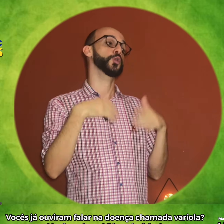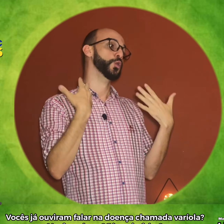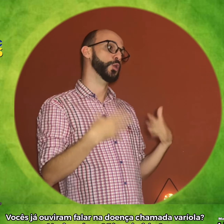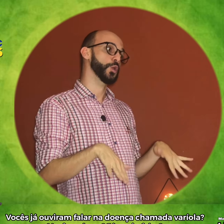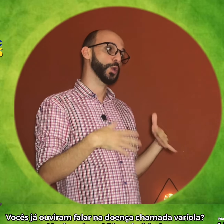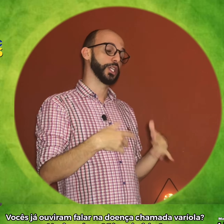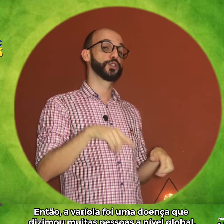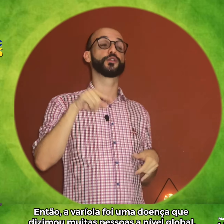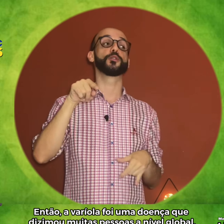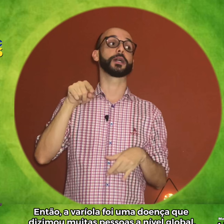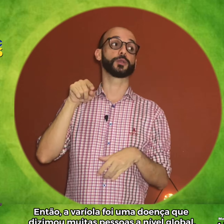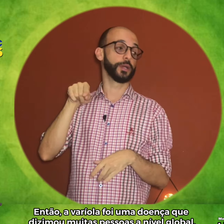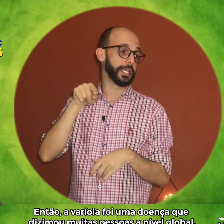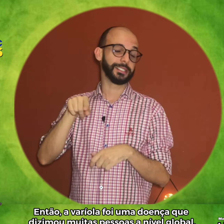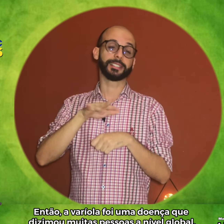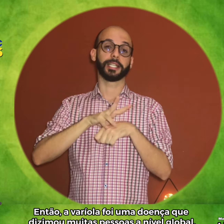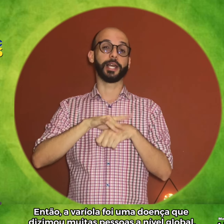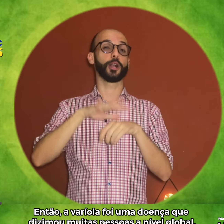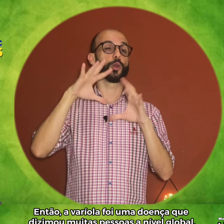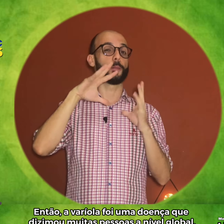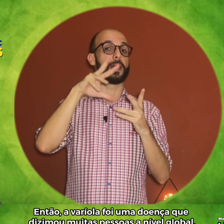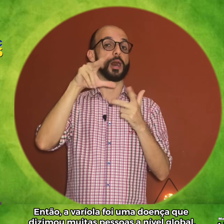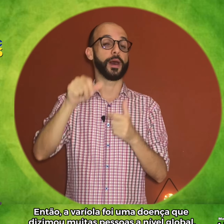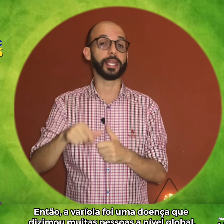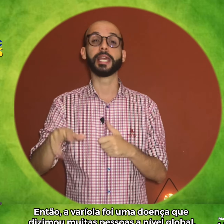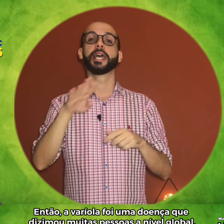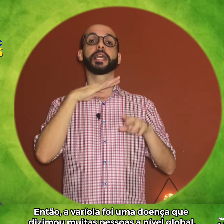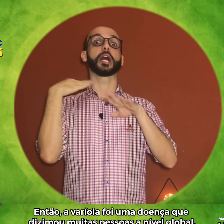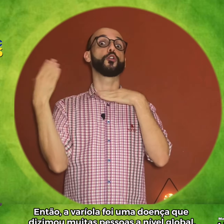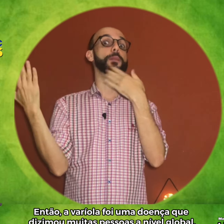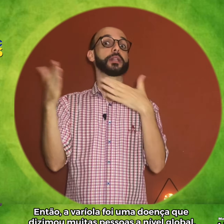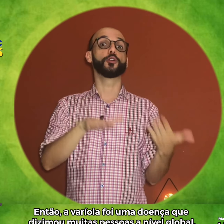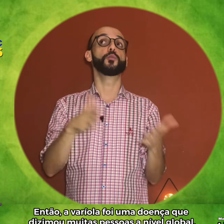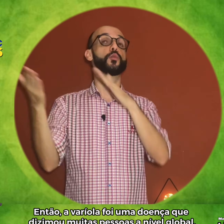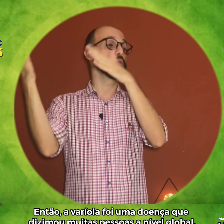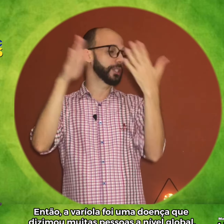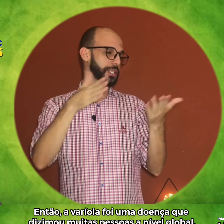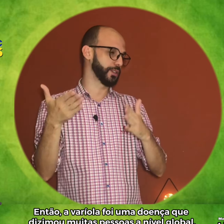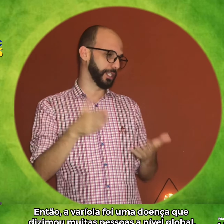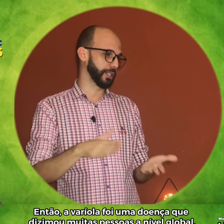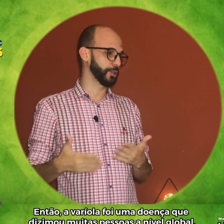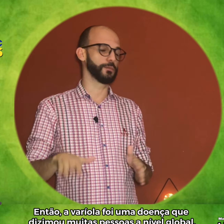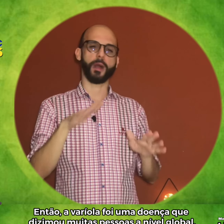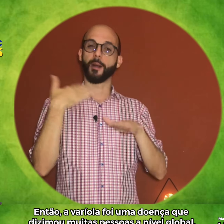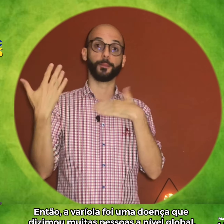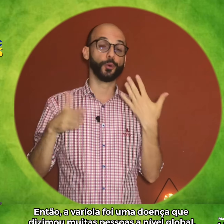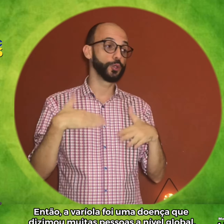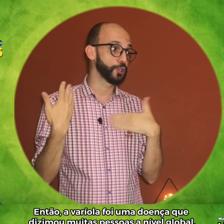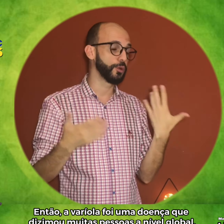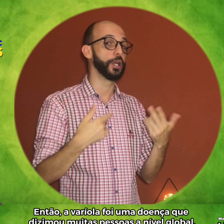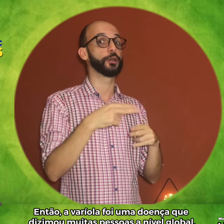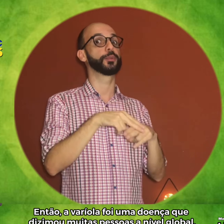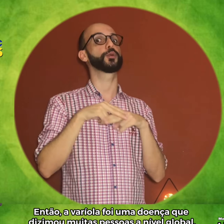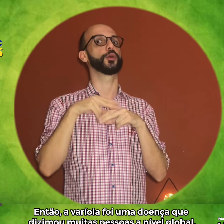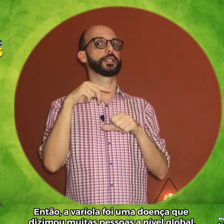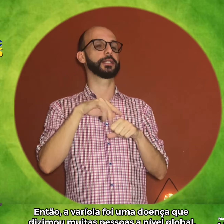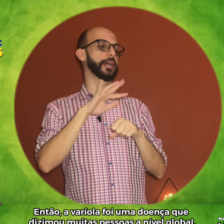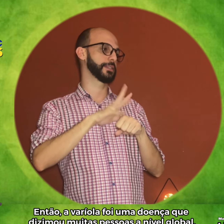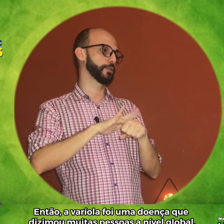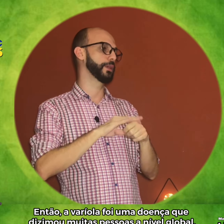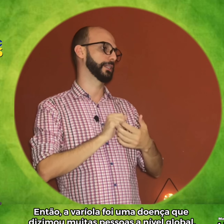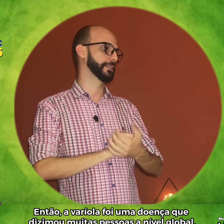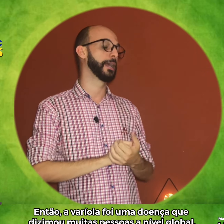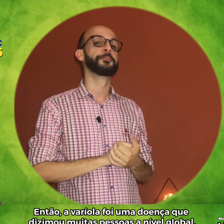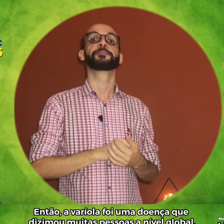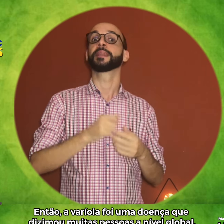doença? Isso foi uma doença global que acometeu muitas vidas, muitos morreram por conta